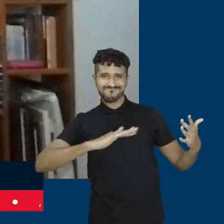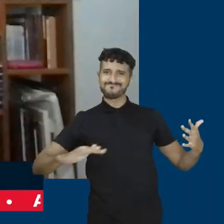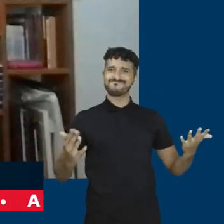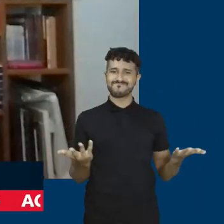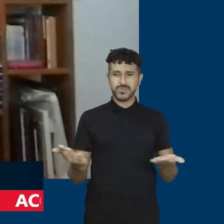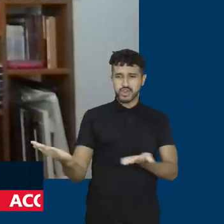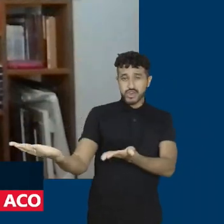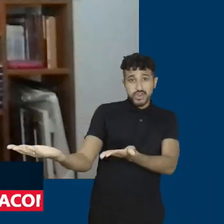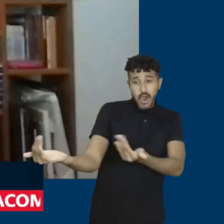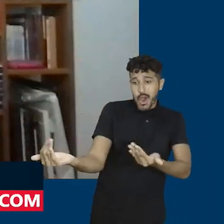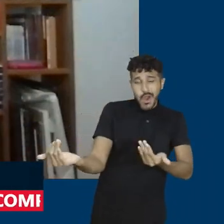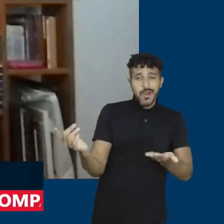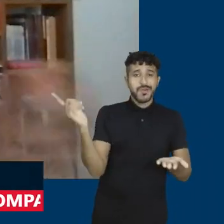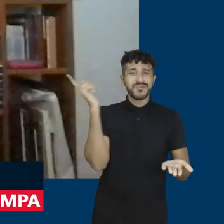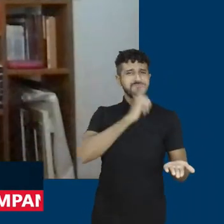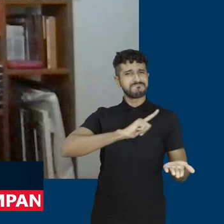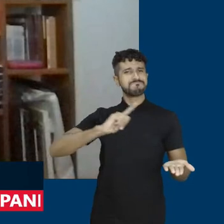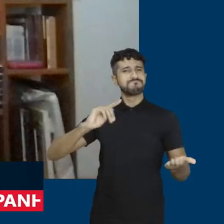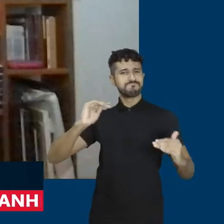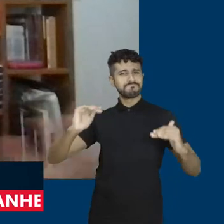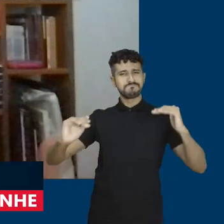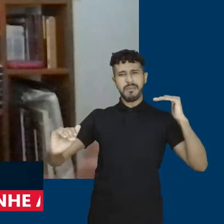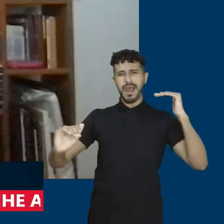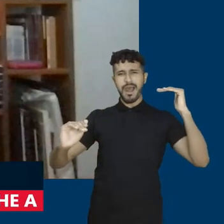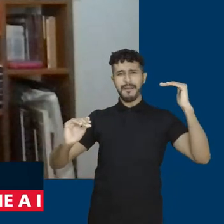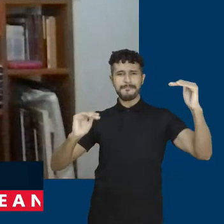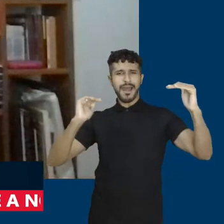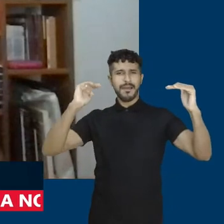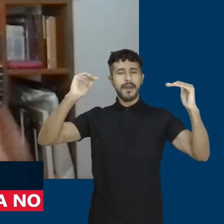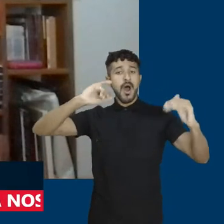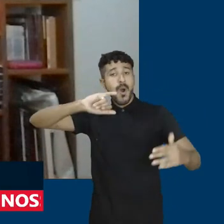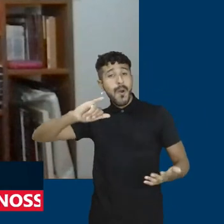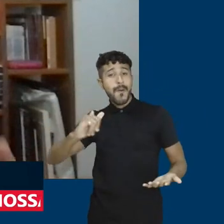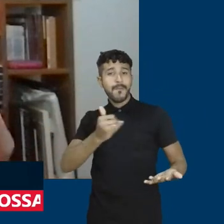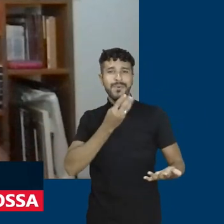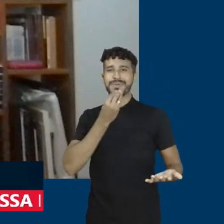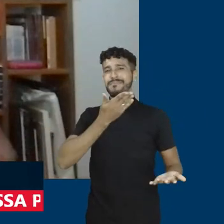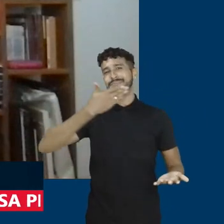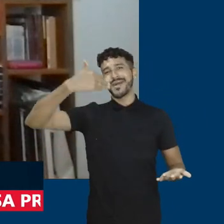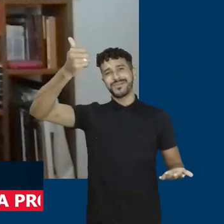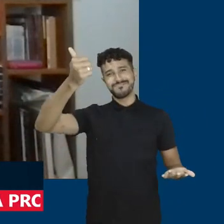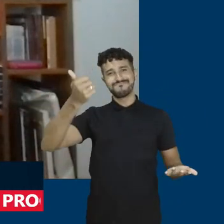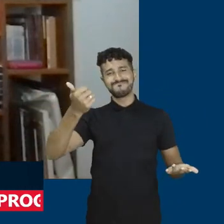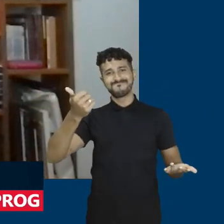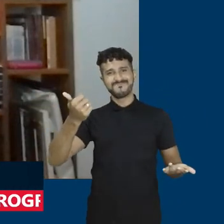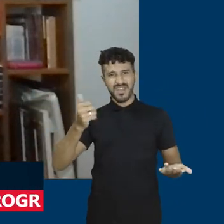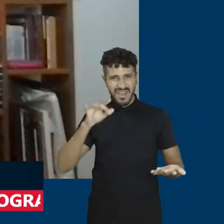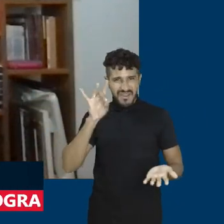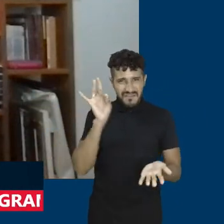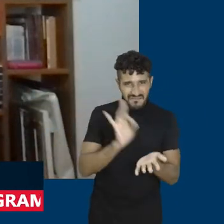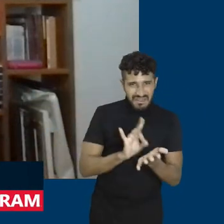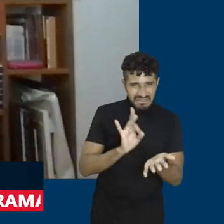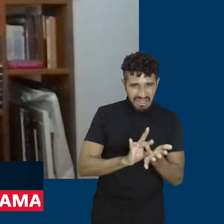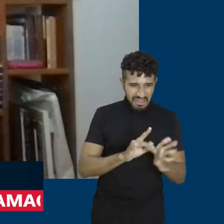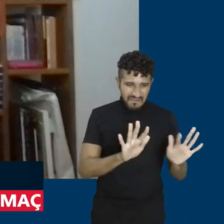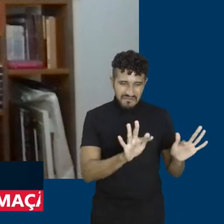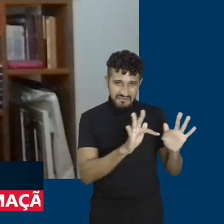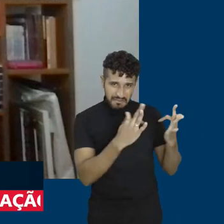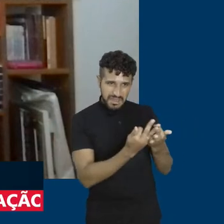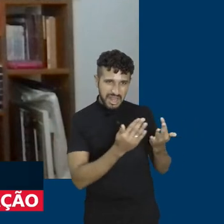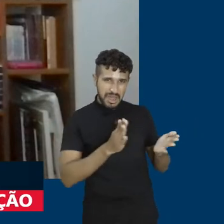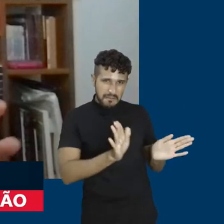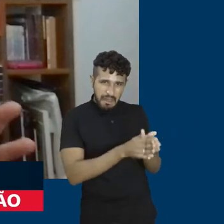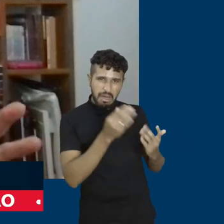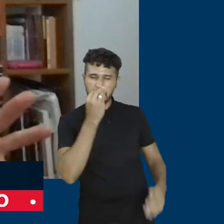essa juventude, né, num mundo de oportunidades. Então, não é verdade que a família pobre é